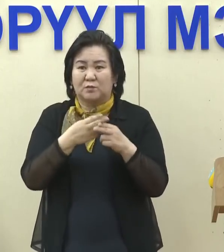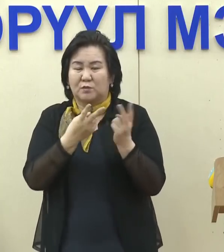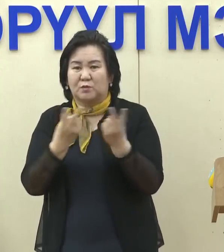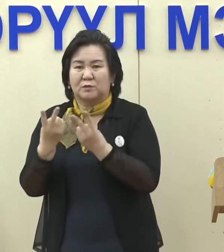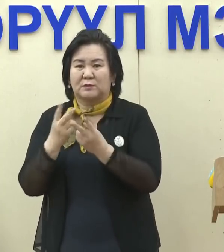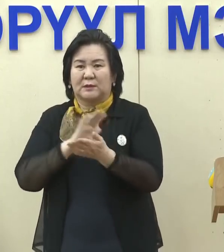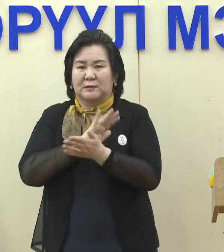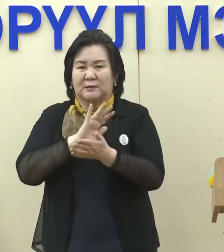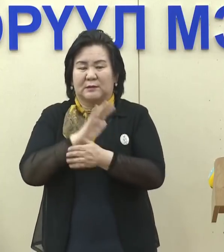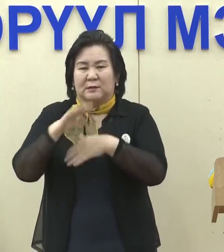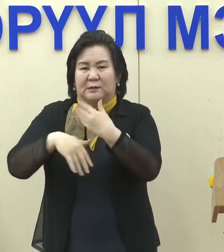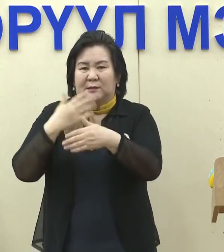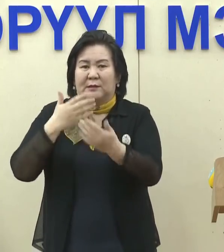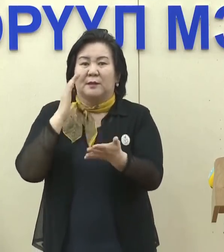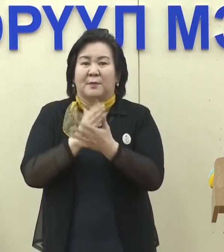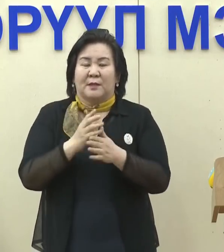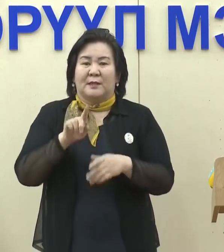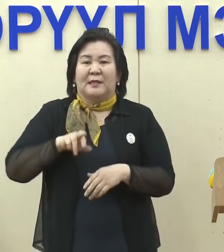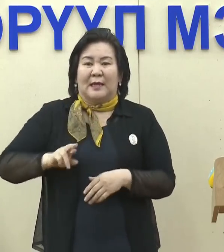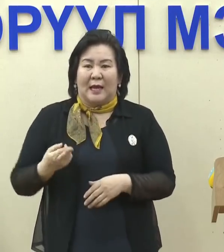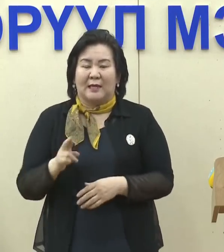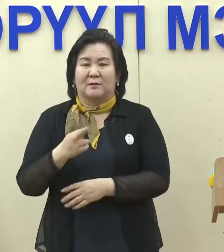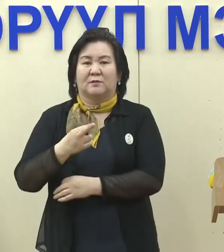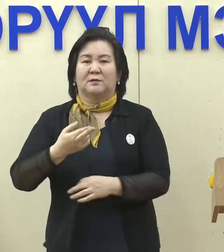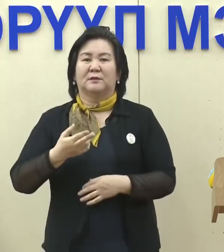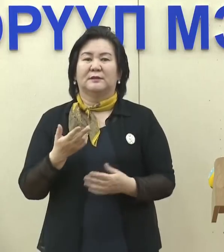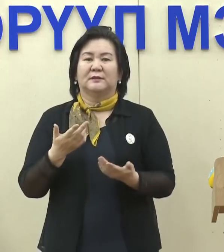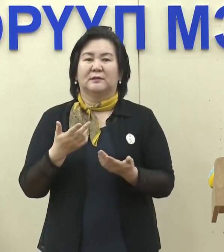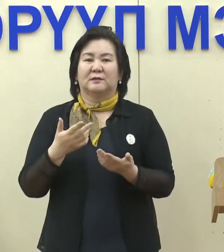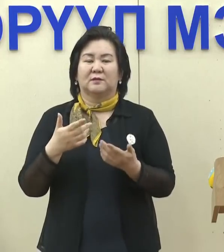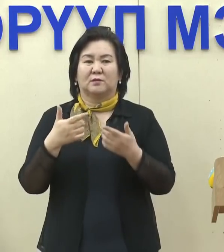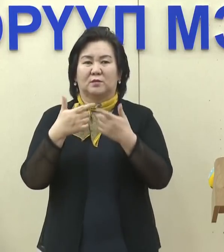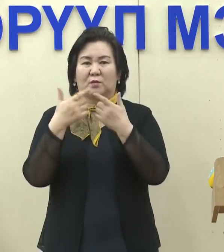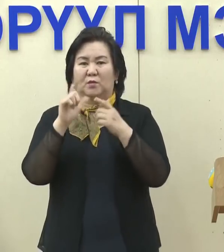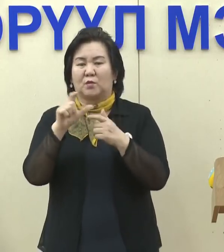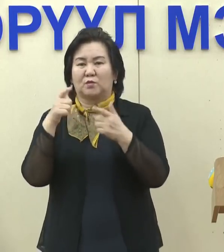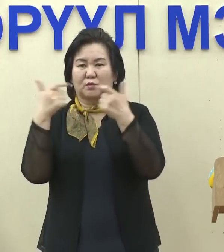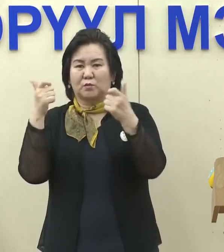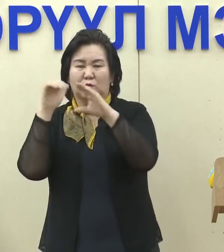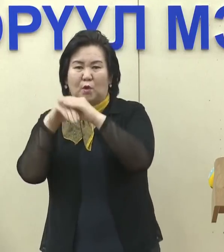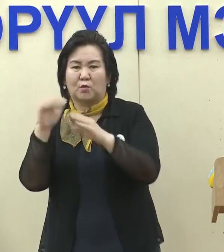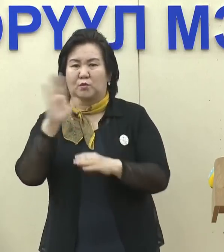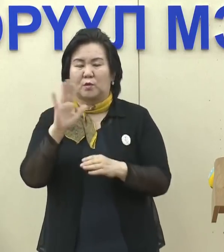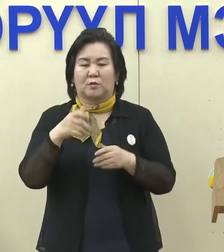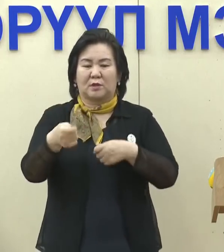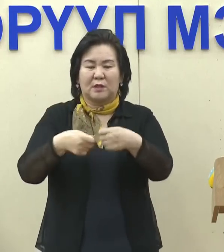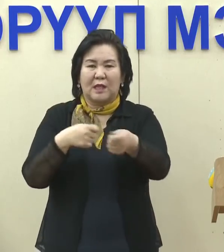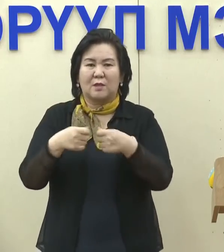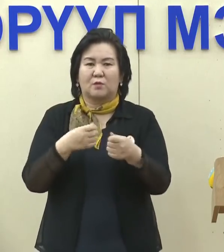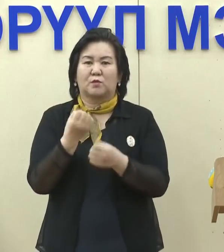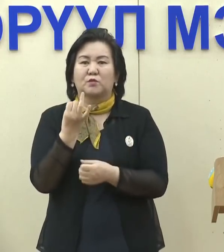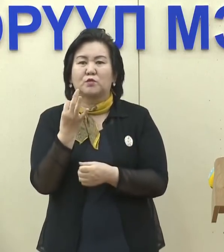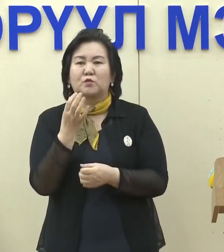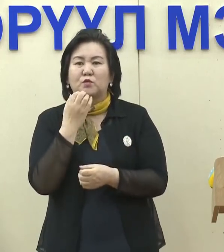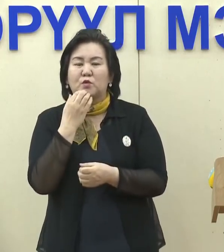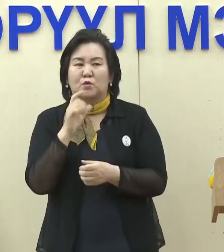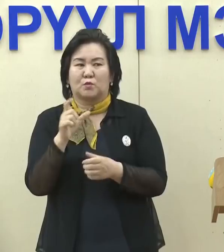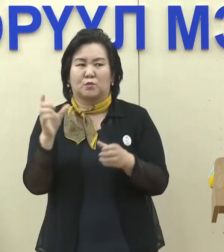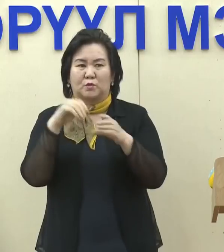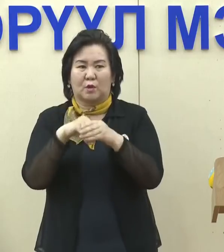татгалзаж эхэлсэн байна. Яагаад гэвэл жочид буудалд одоо бас оруулахгүй. За дэлгүүрт одоо цөөхөн хүнсний зүйл